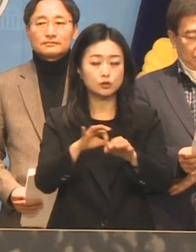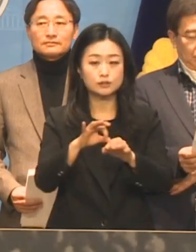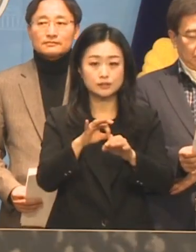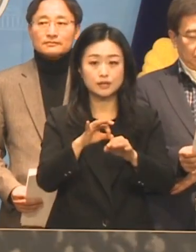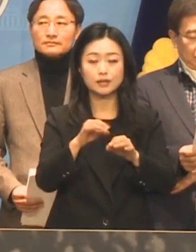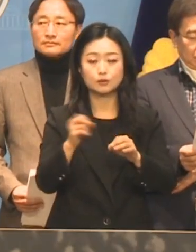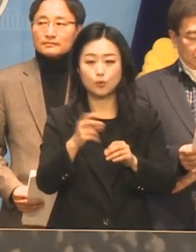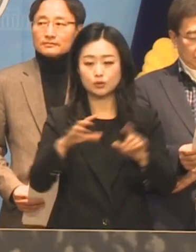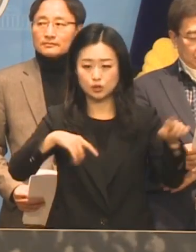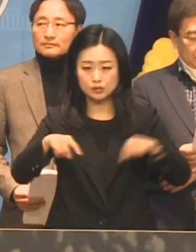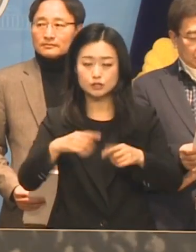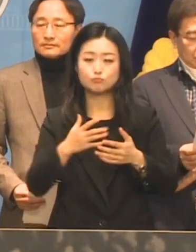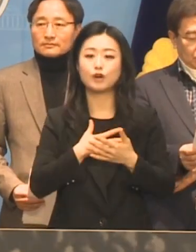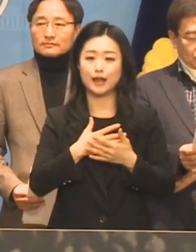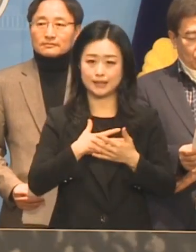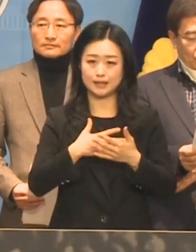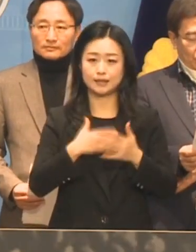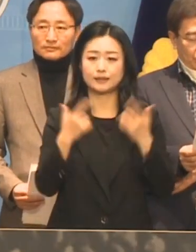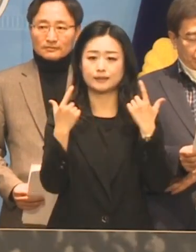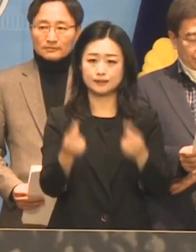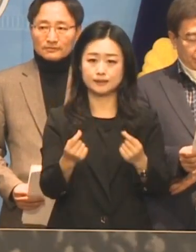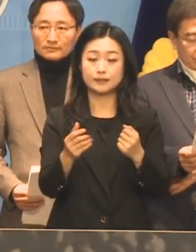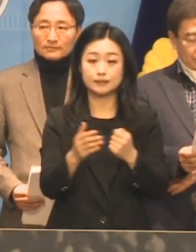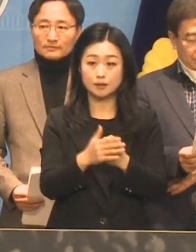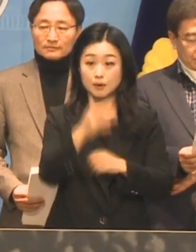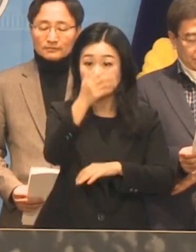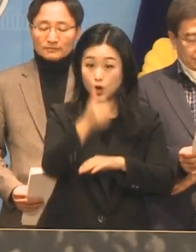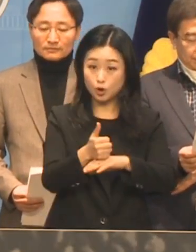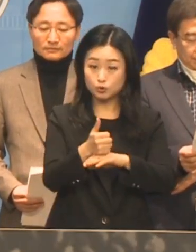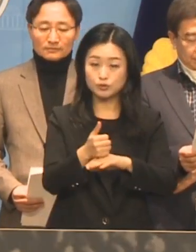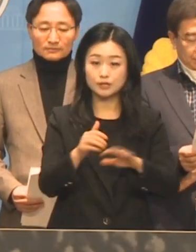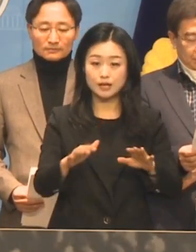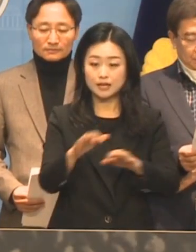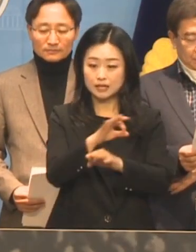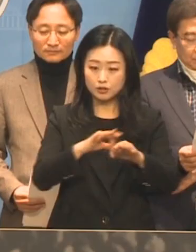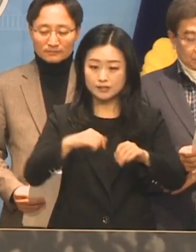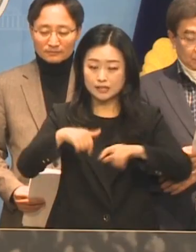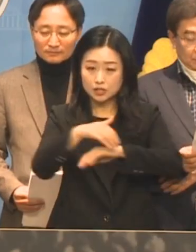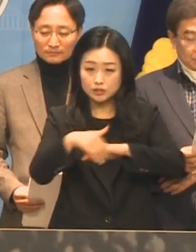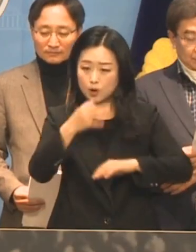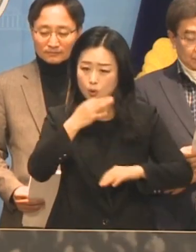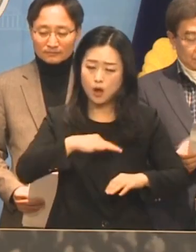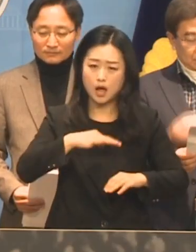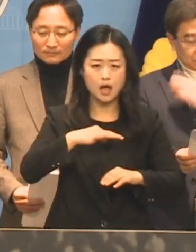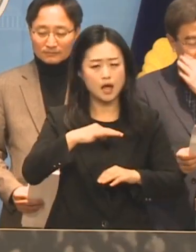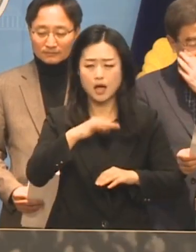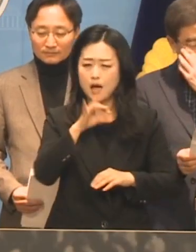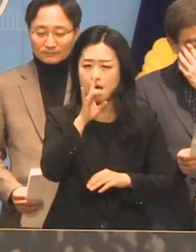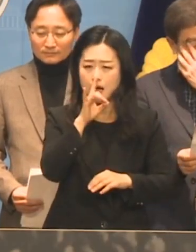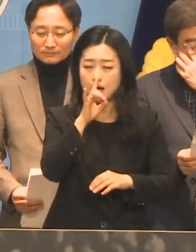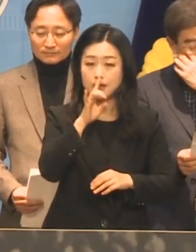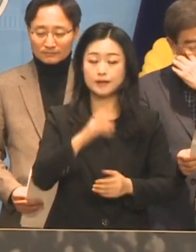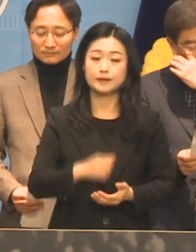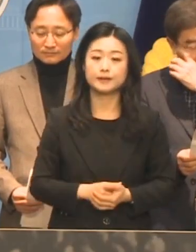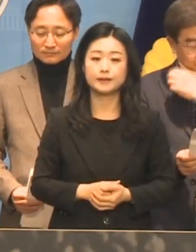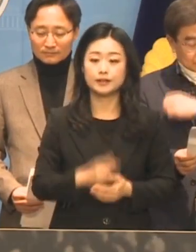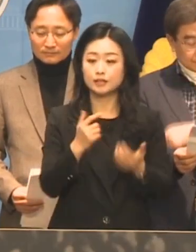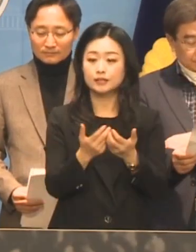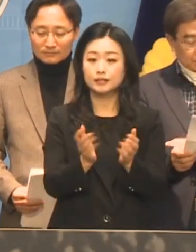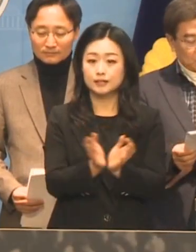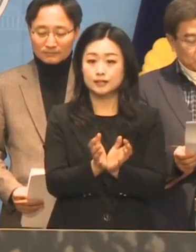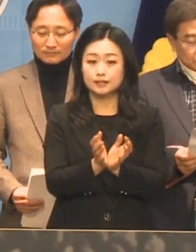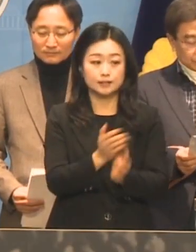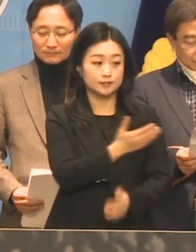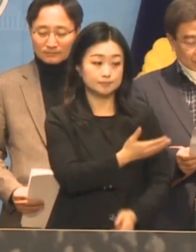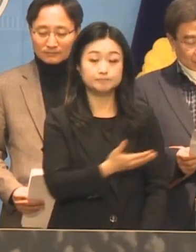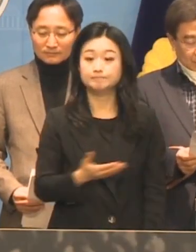불안은 대내외적 경제 여건을 악화시켜 경제정책의 효율과 효과를 내기 어렵게 만들고 있습니다. 더불어민주당